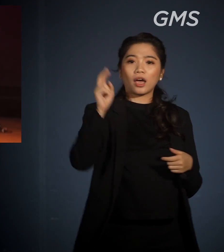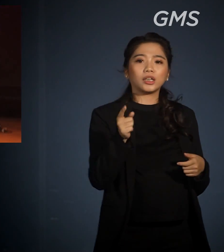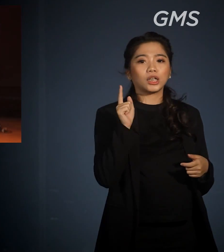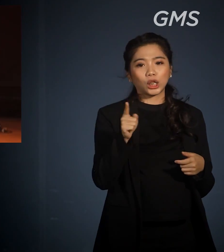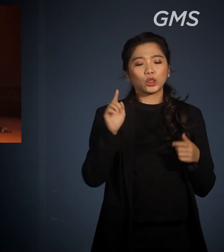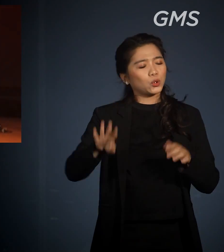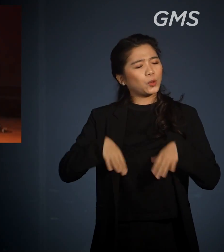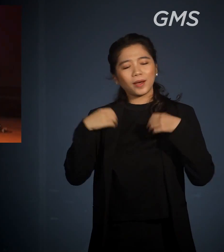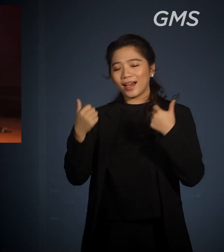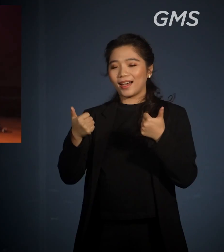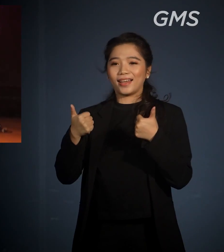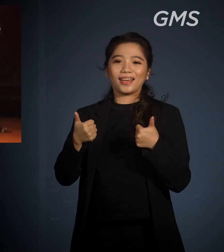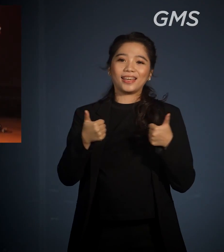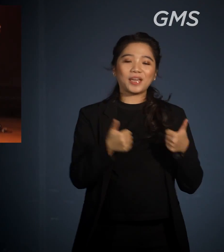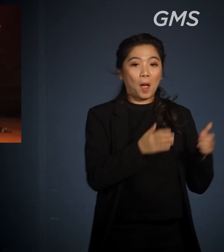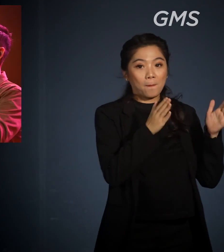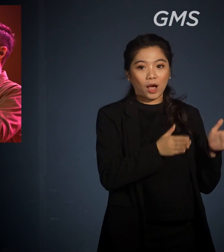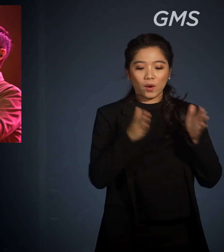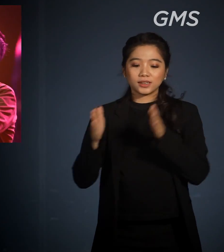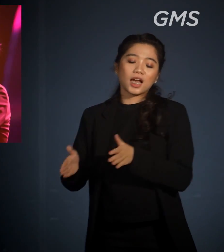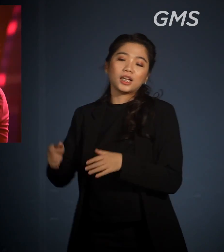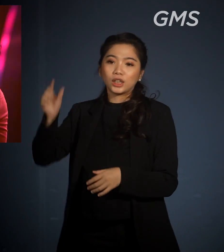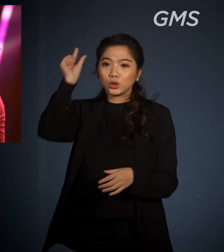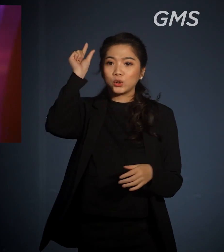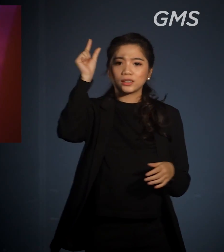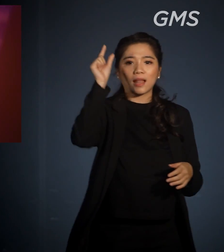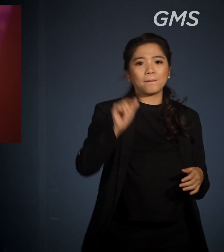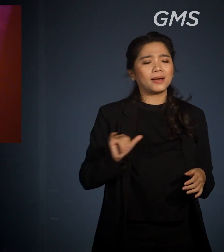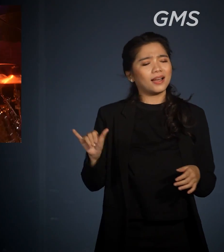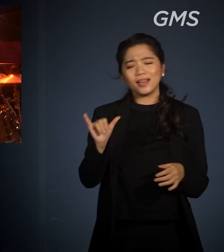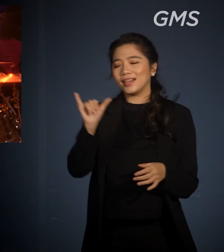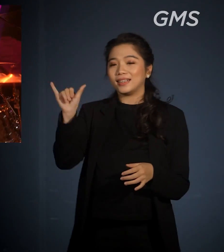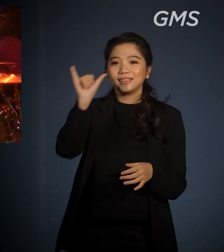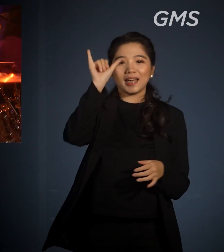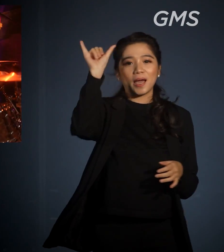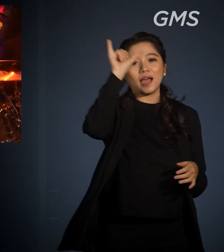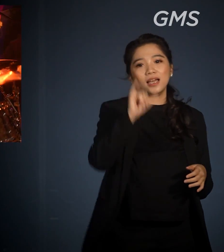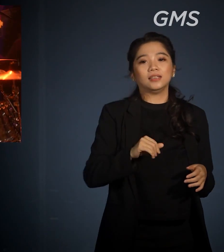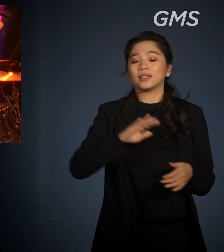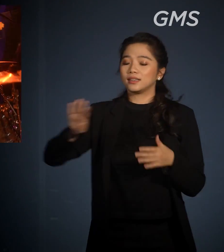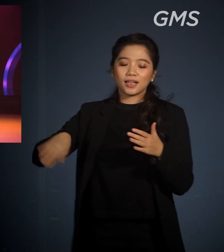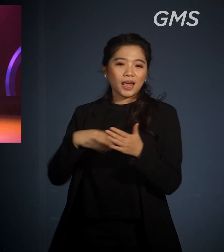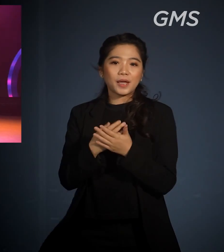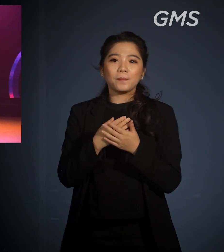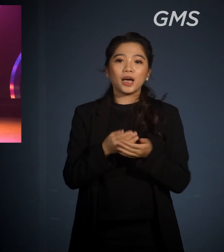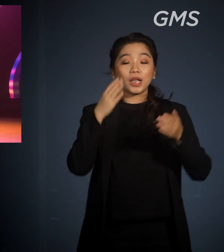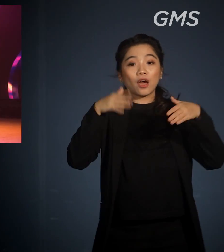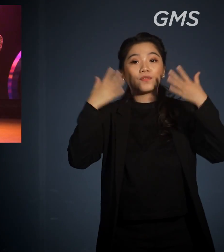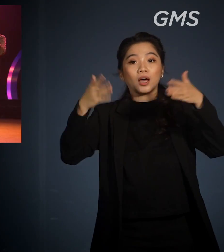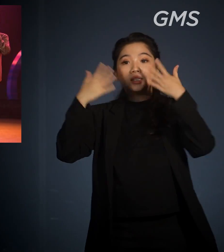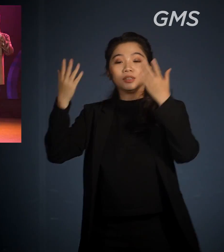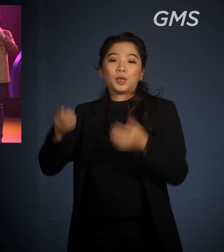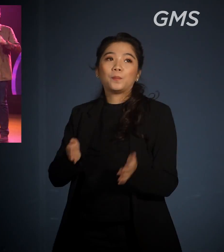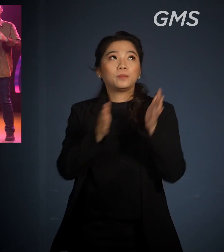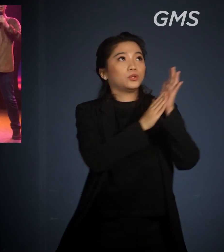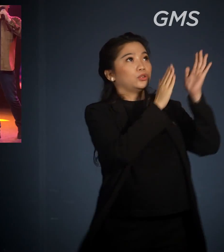Tuhan itu baik, bahwasanya untuk selamanya. Biar segala yang